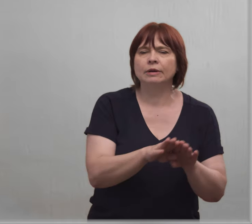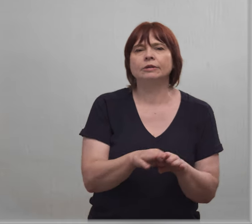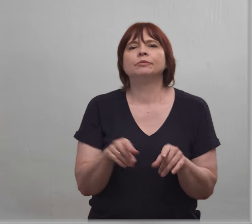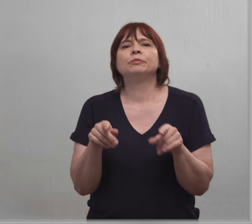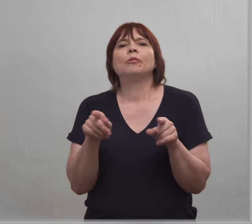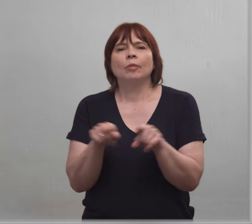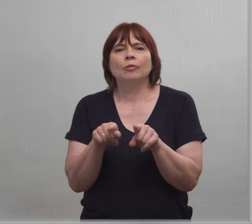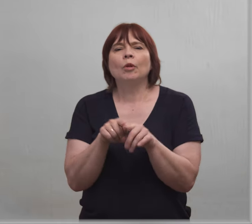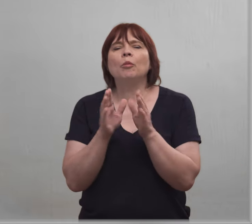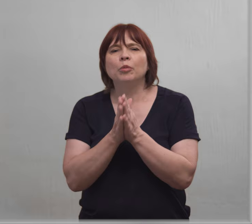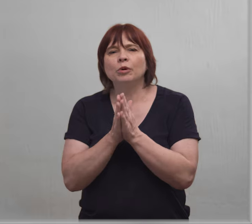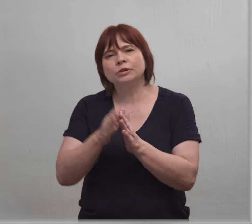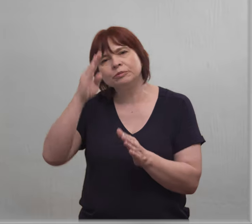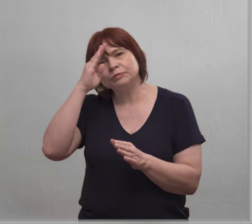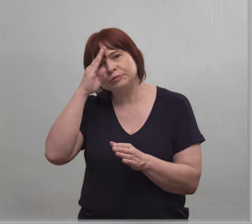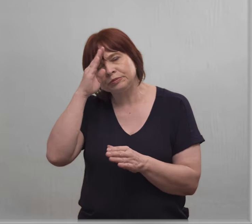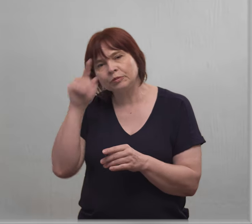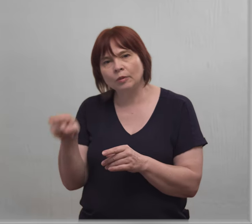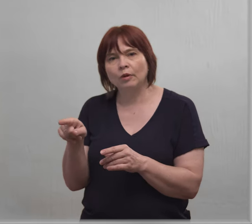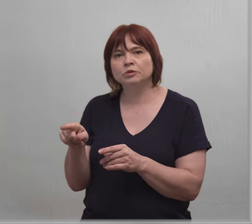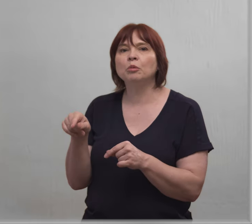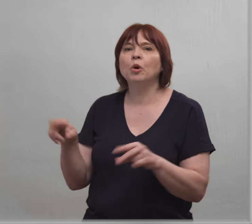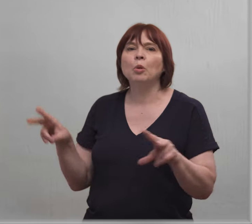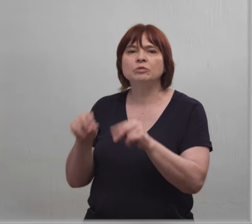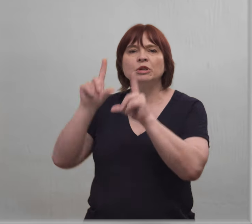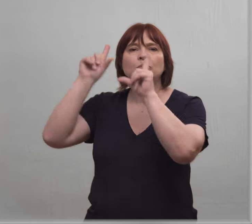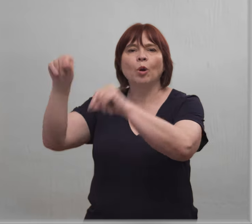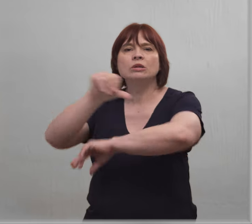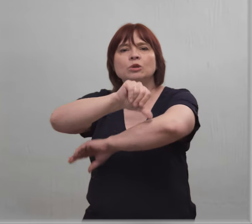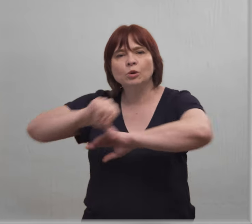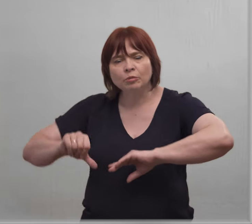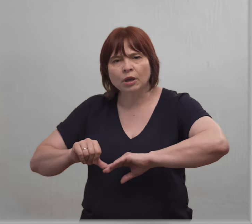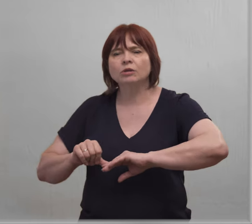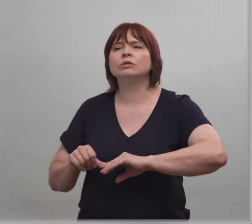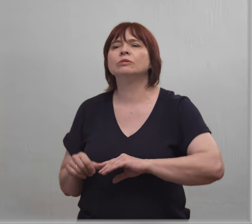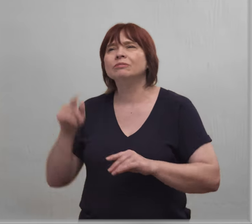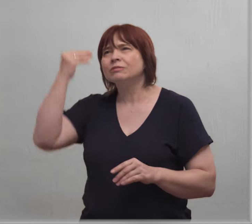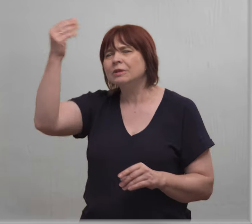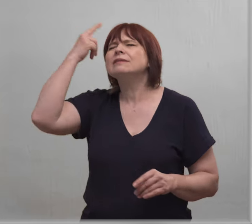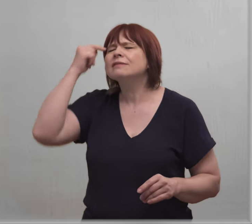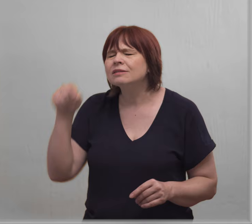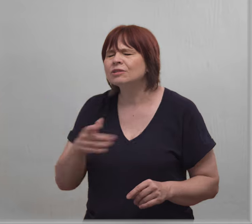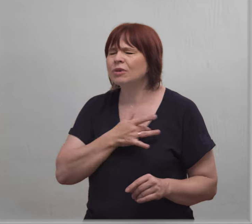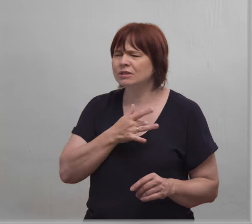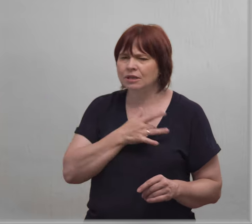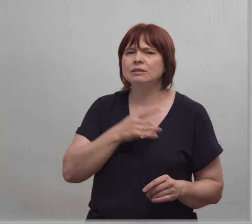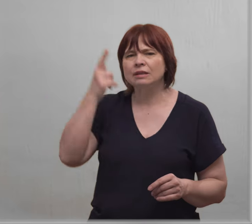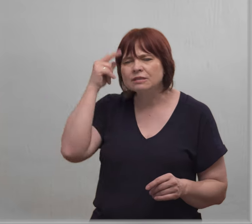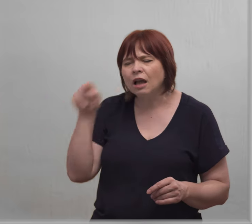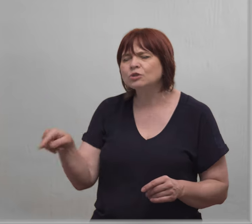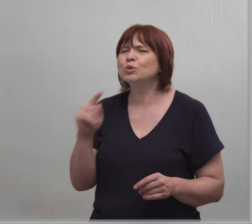молится об успешной поездке за границу. Господь, Ты знаешь его сердце, Ты знаешь всю эту